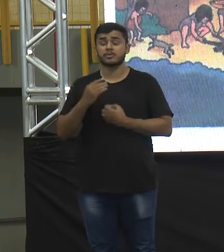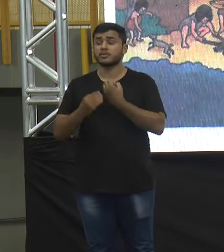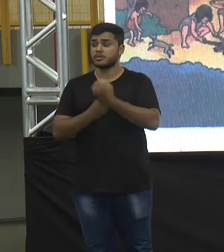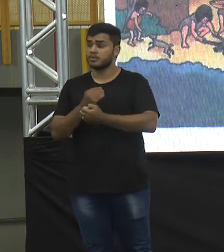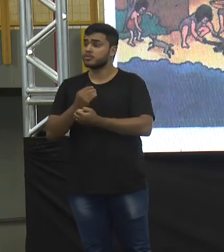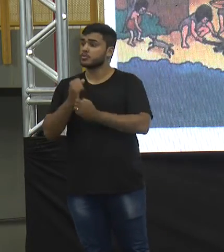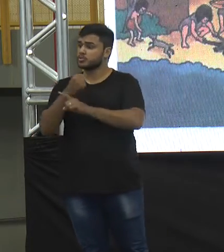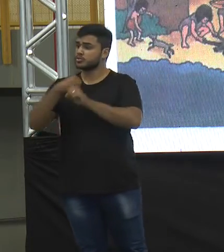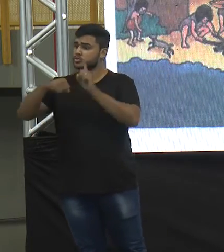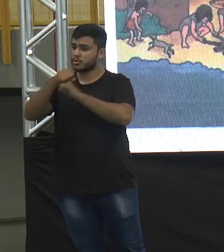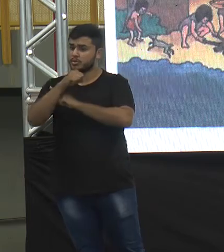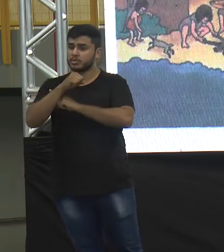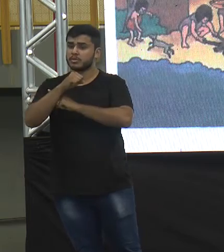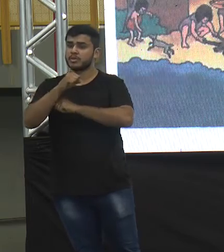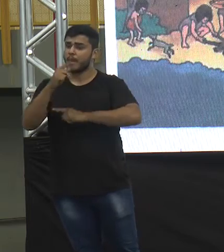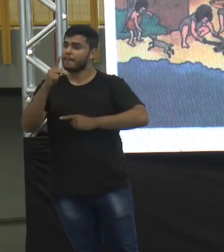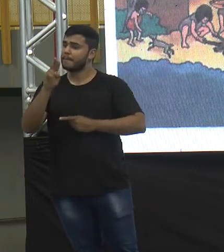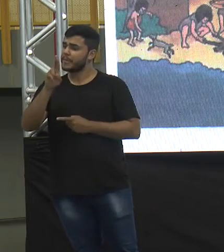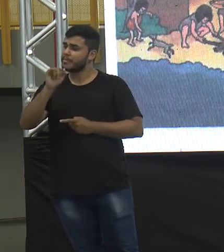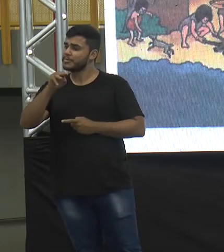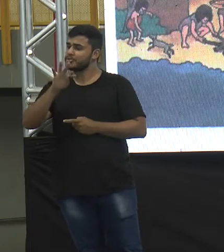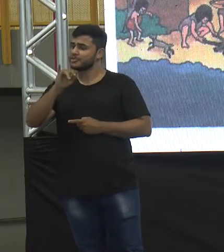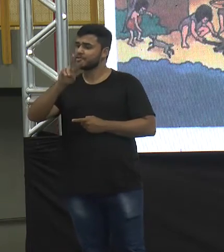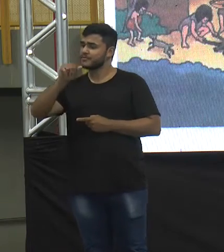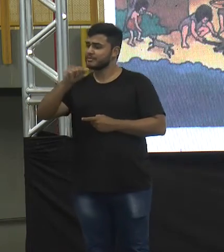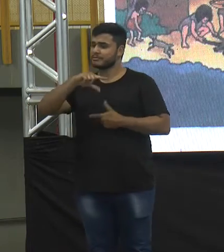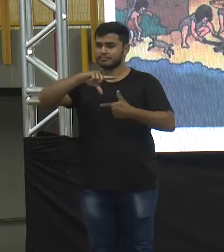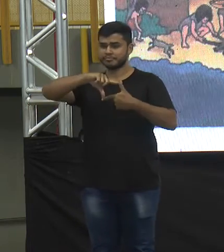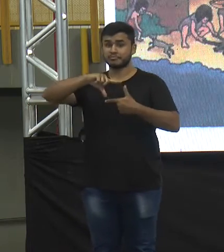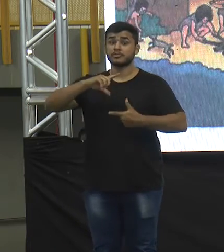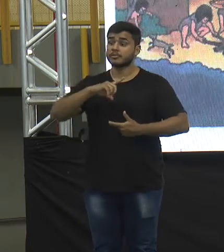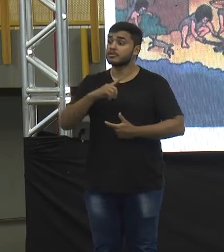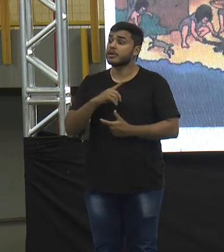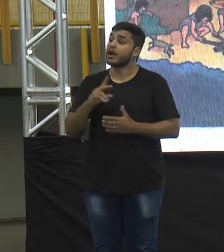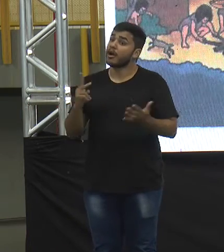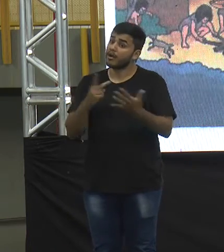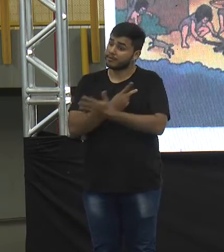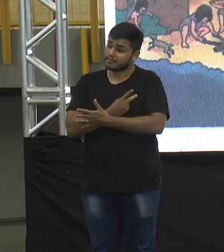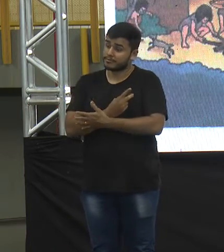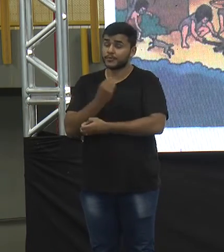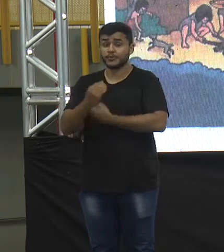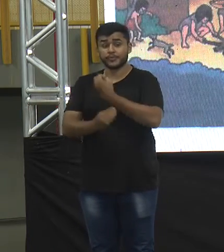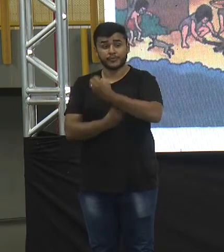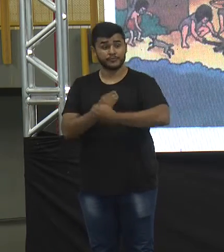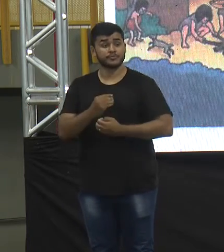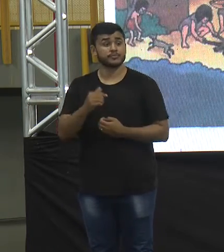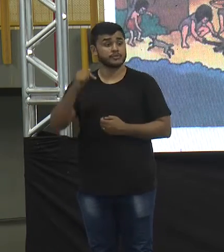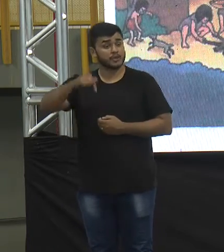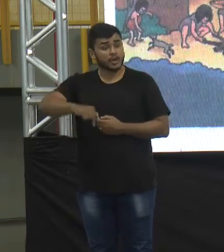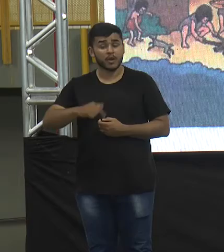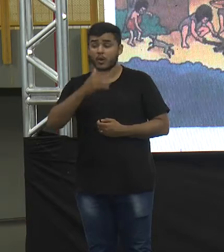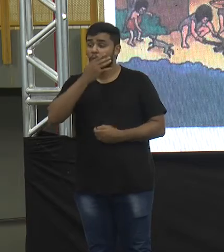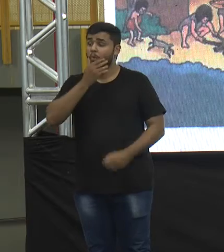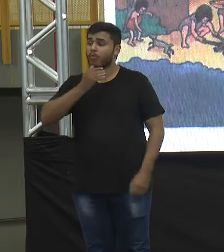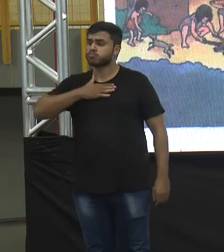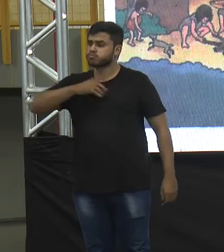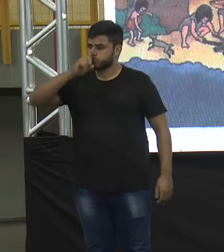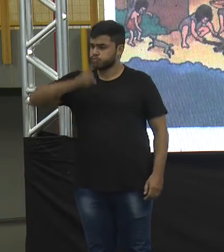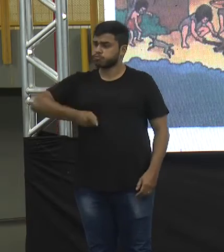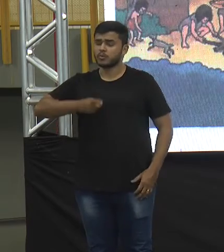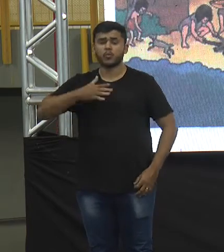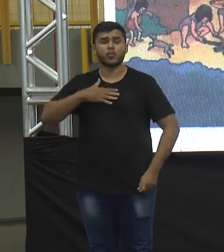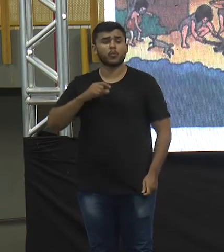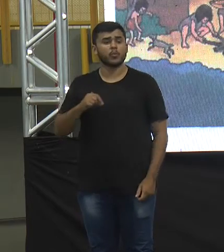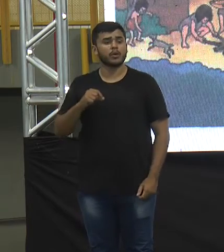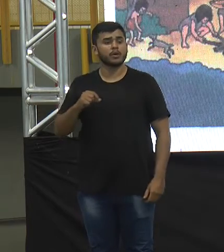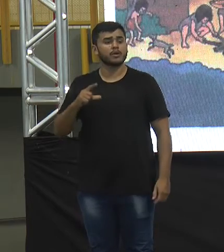primitivas. E ainda é assim naquelas casas onde o homem ainda é muito